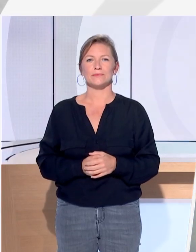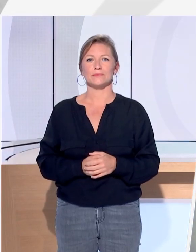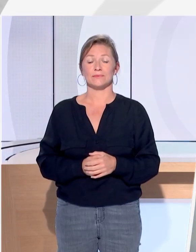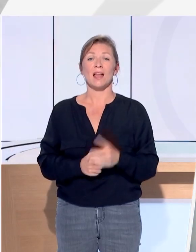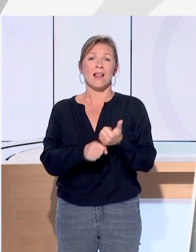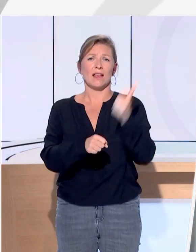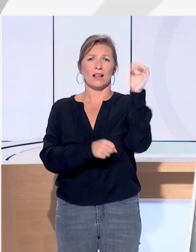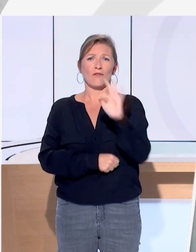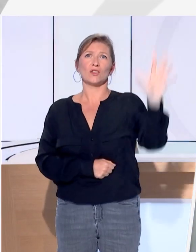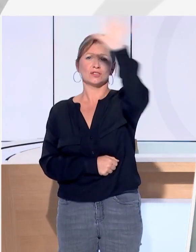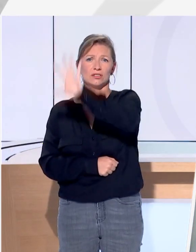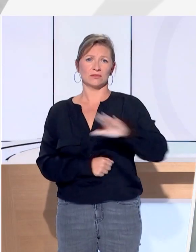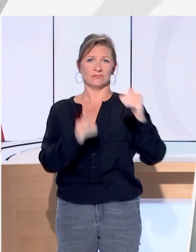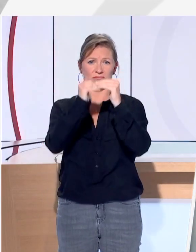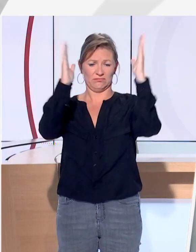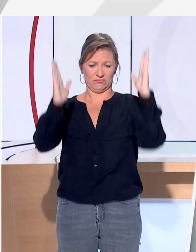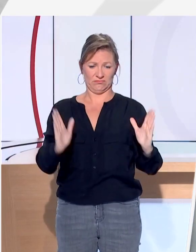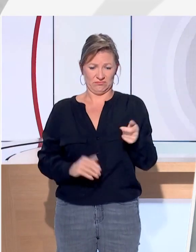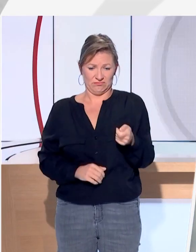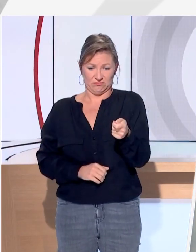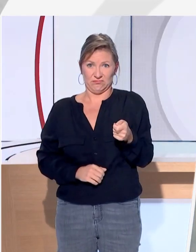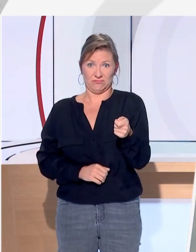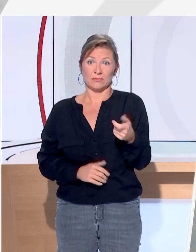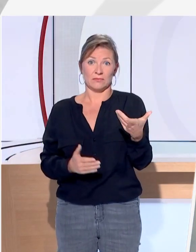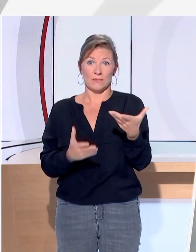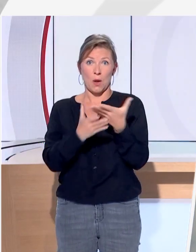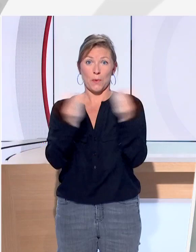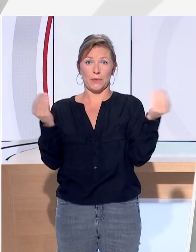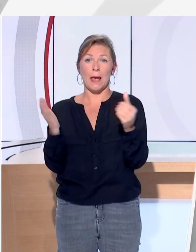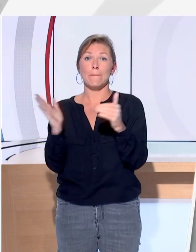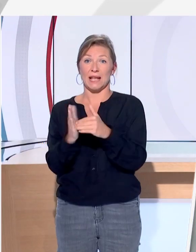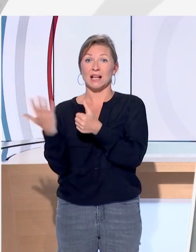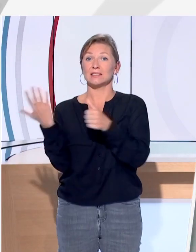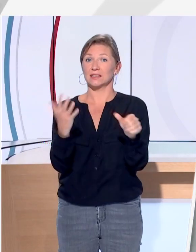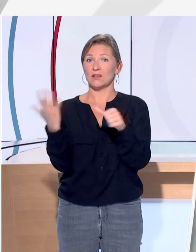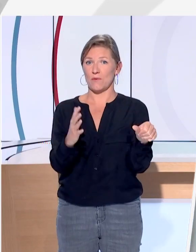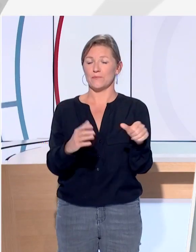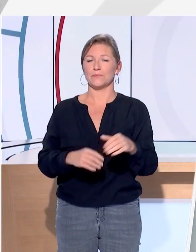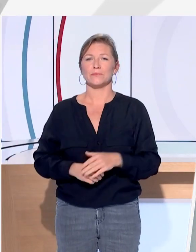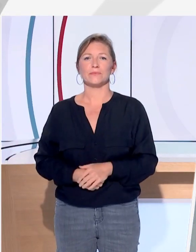L'an passé, en France, 1600 communes ont perdu leur distributeur de billets.